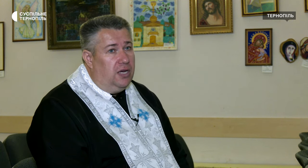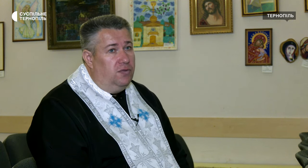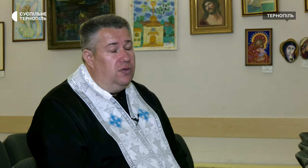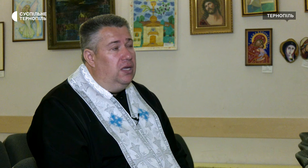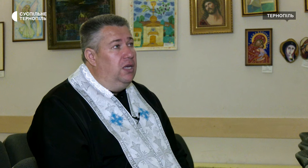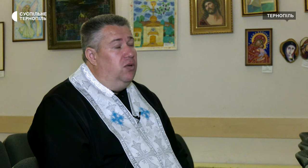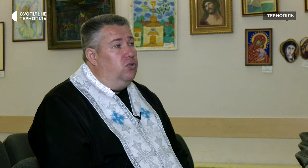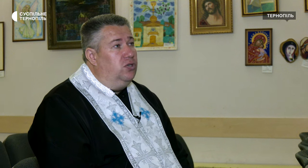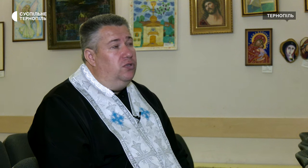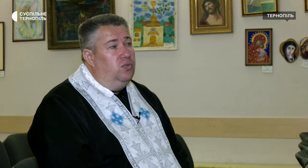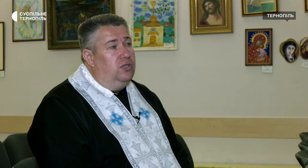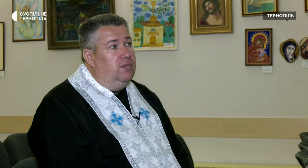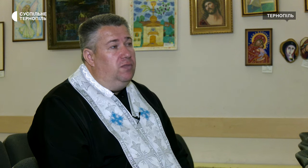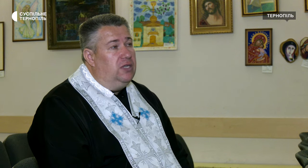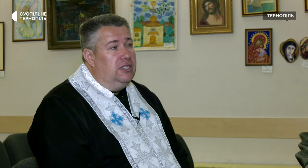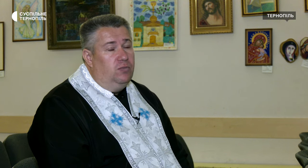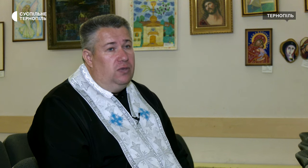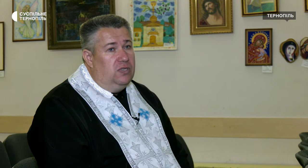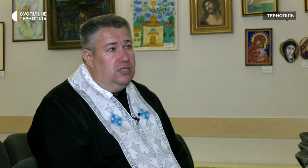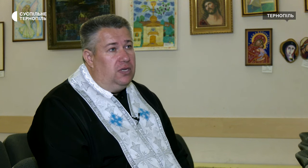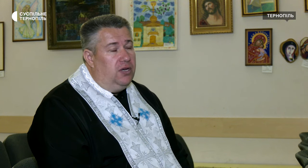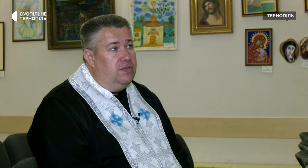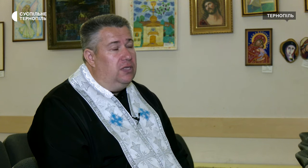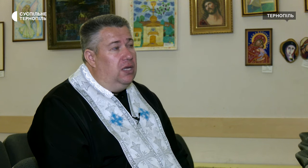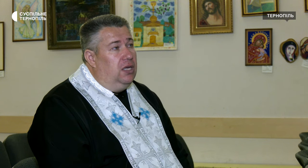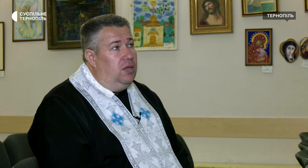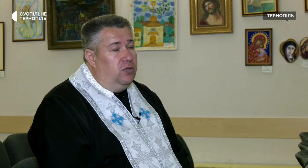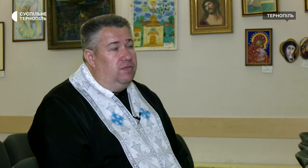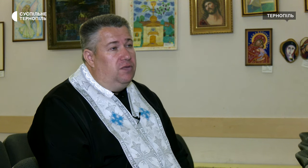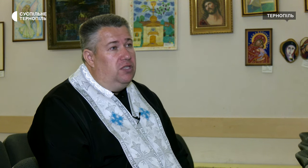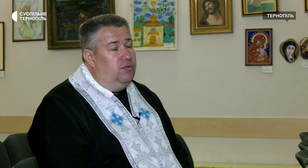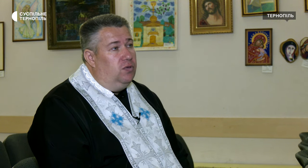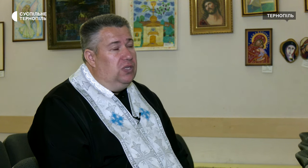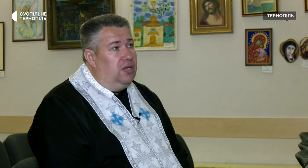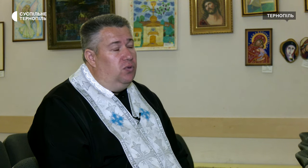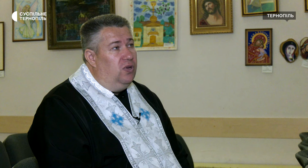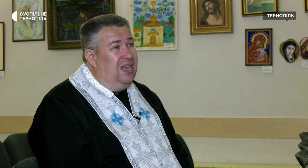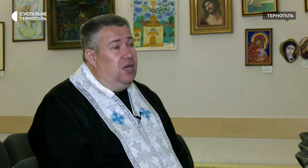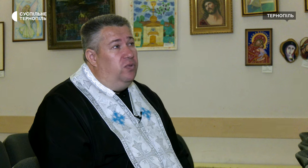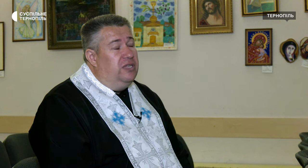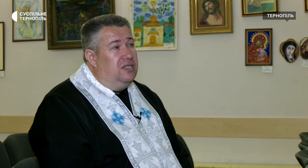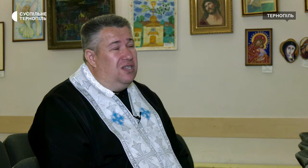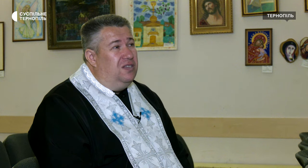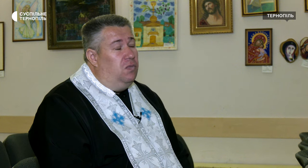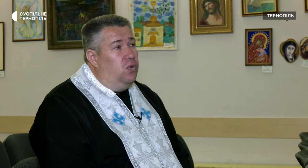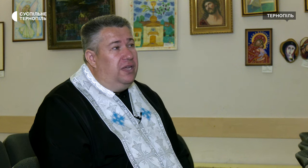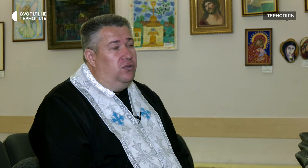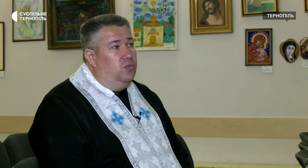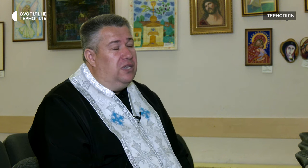зацікавило, може хтось молодим семінаристом тим би зацікавився, і потім вже в житті в нього би таке було. Бо моя думка